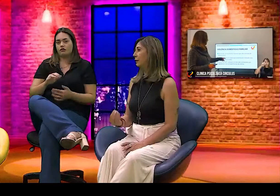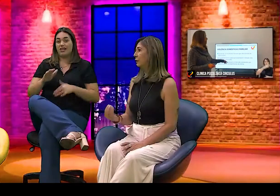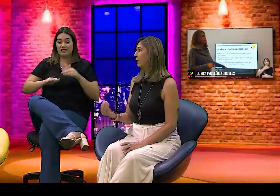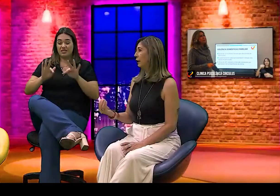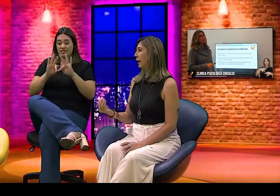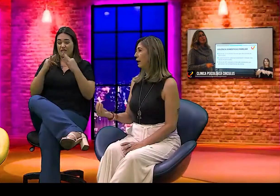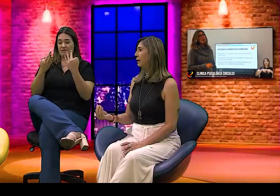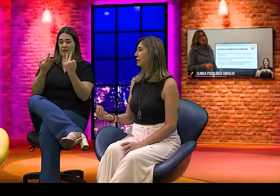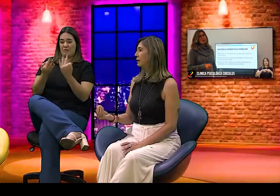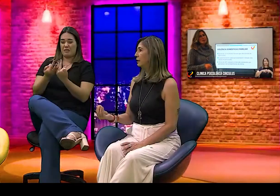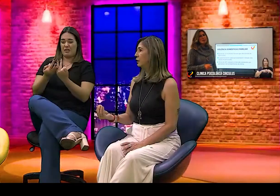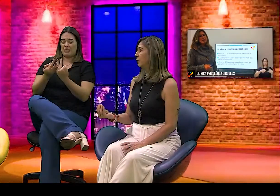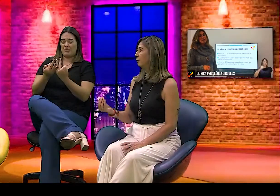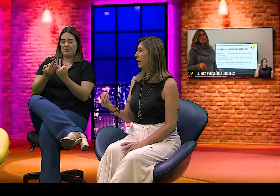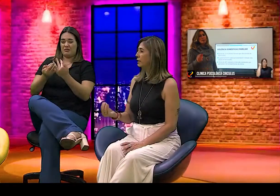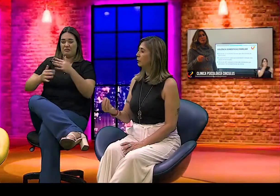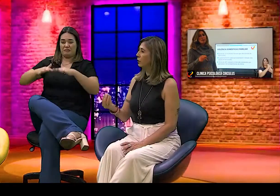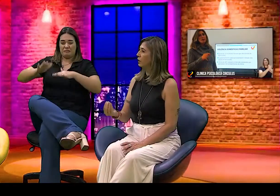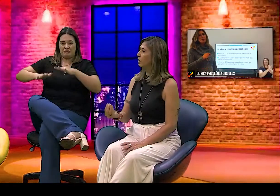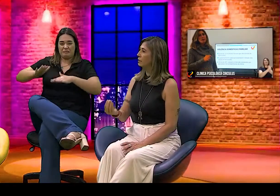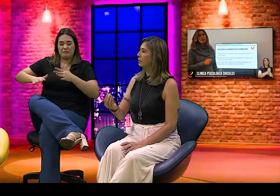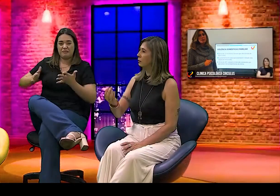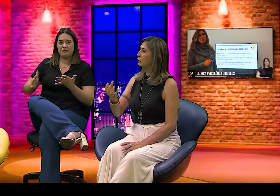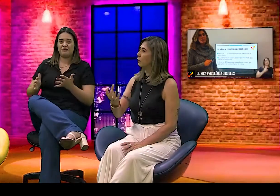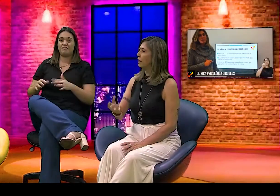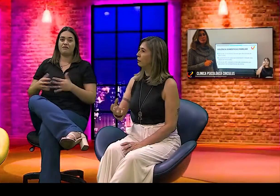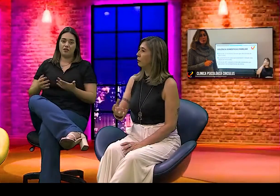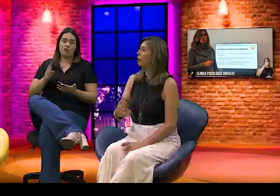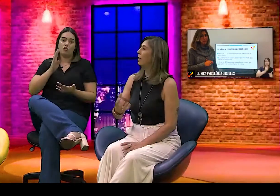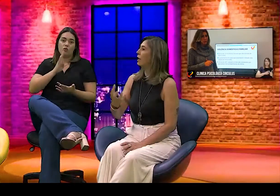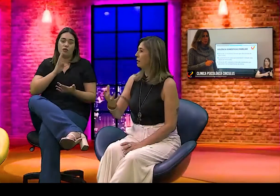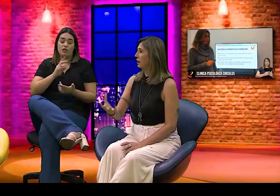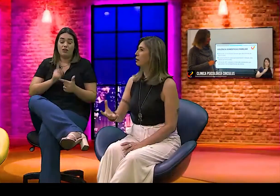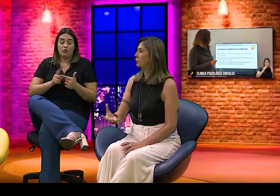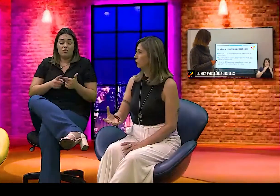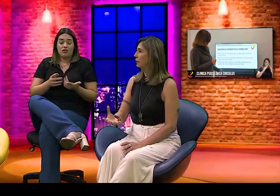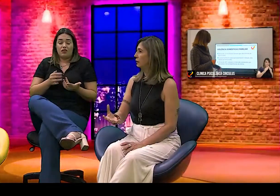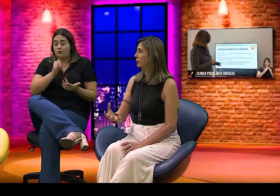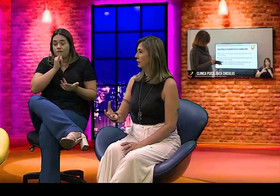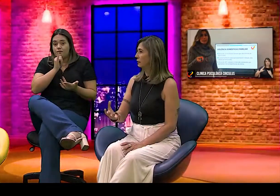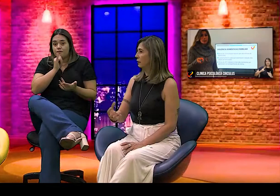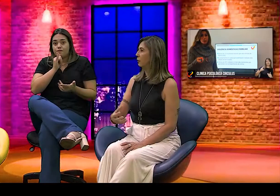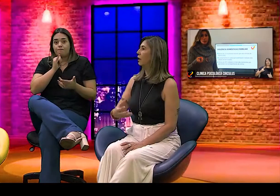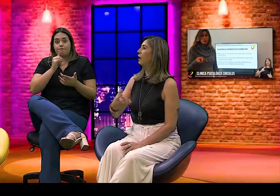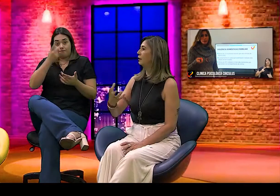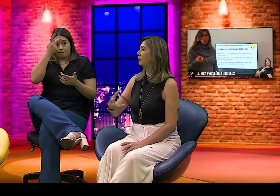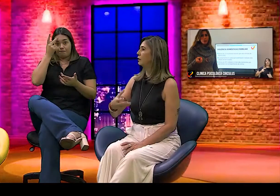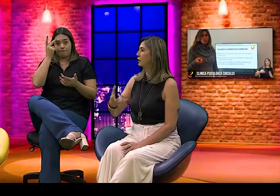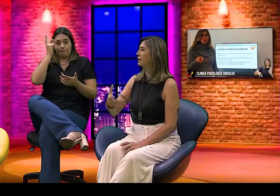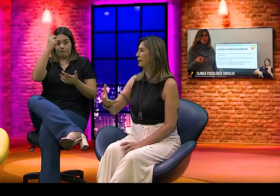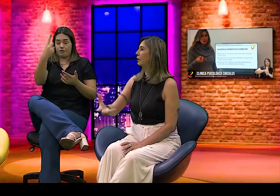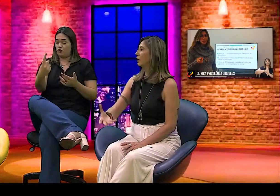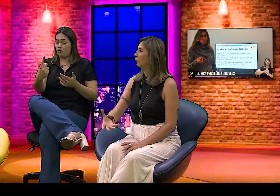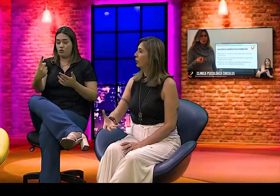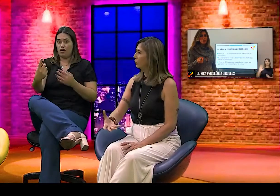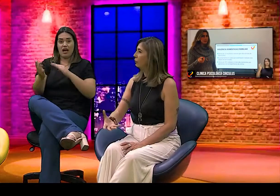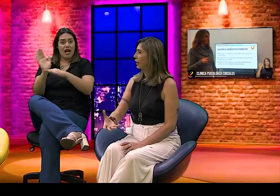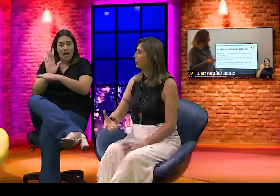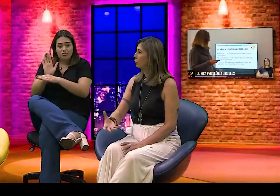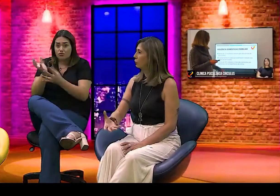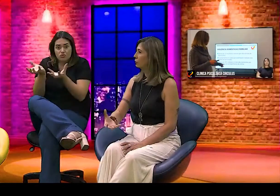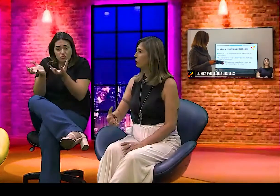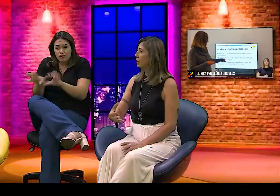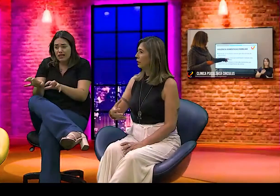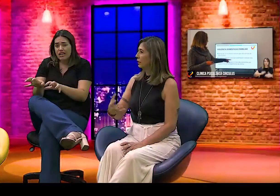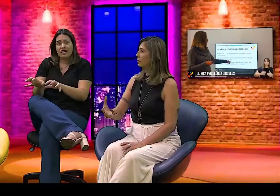disfuncional, então é interessante, mesmo que esse usuário não queira ajuda, né, não esteja interessado naquele momento em